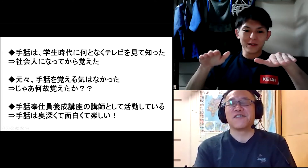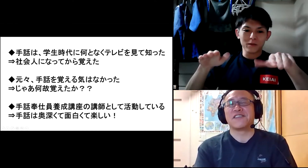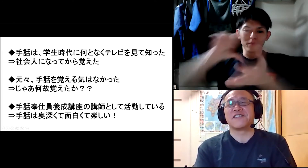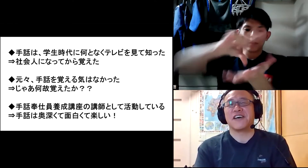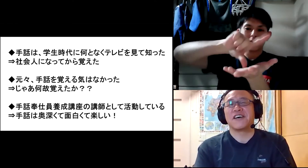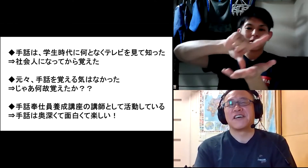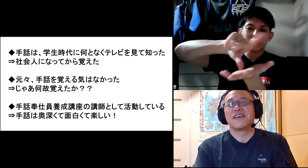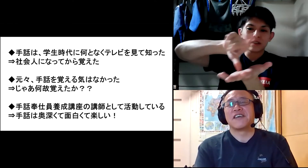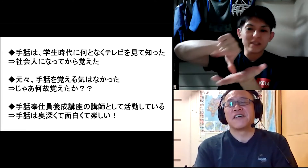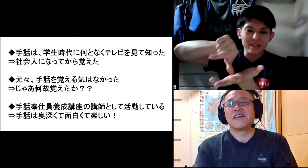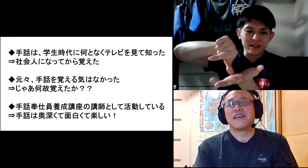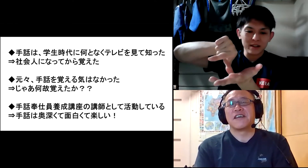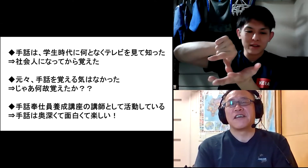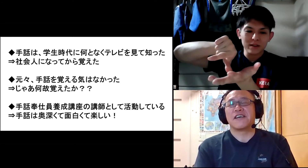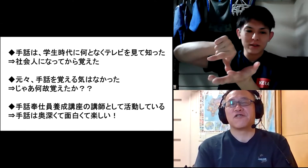で、今日はですね、